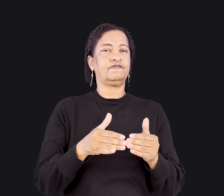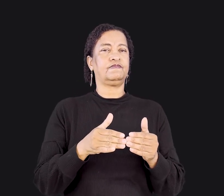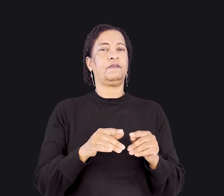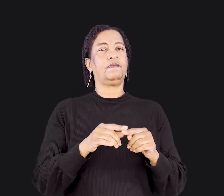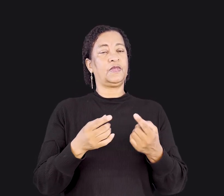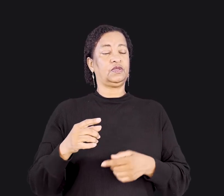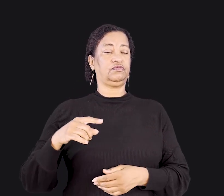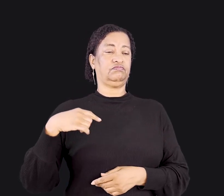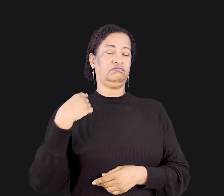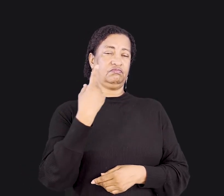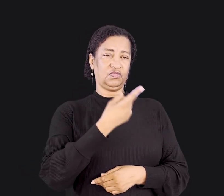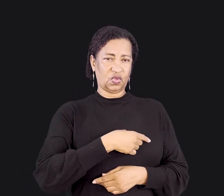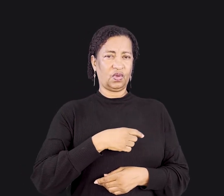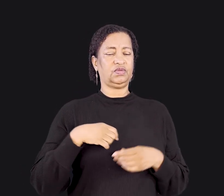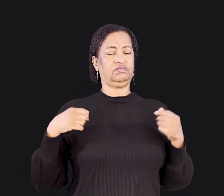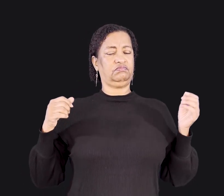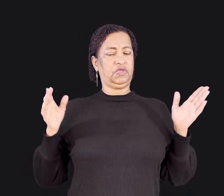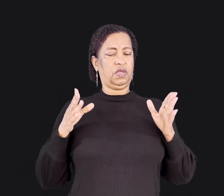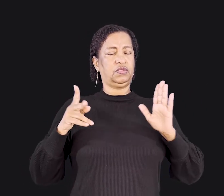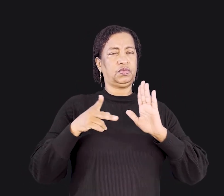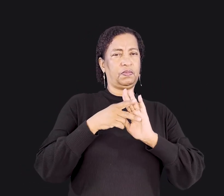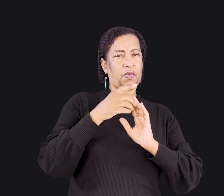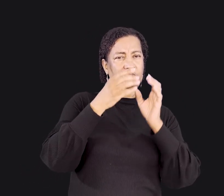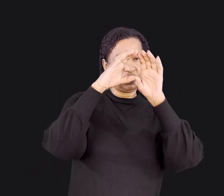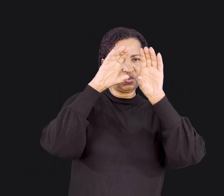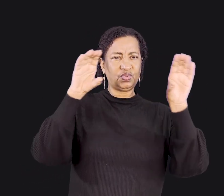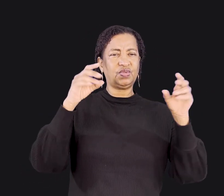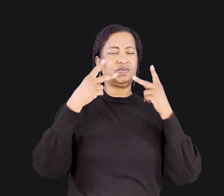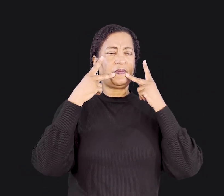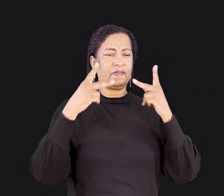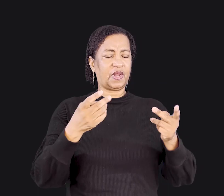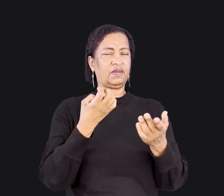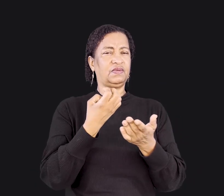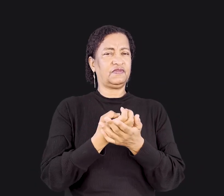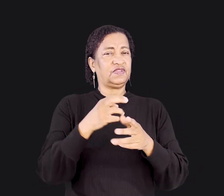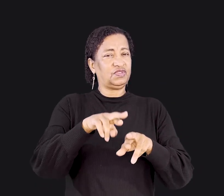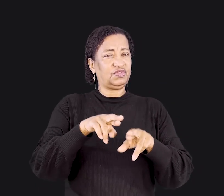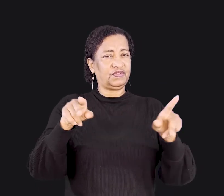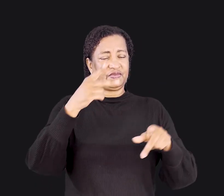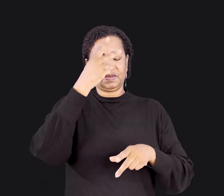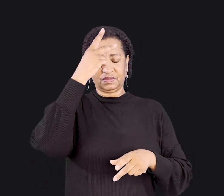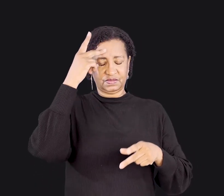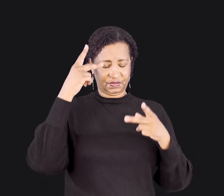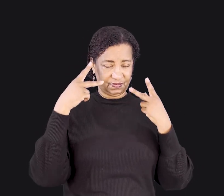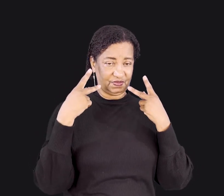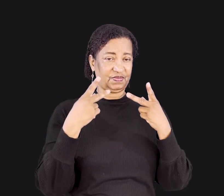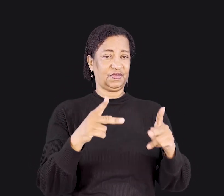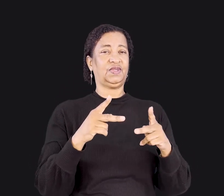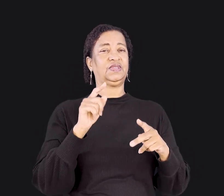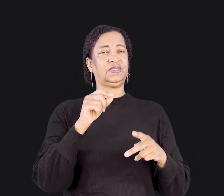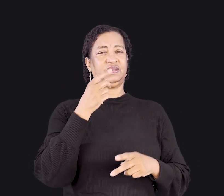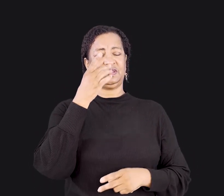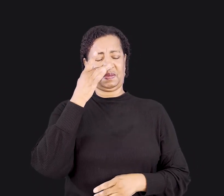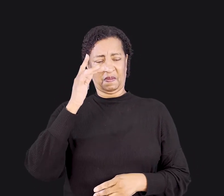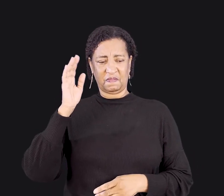Mas ainda que nós ou um anjo dos céus pregue um evangelho diferente daquele que lhes pregamos, que seja amaldiçoado.